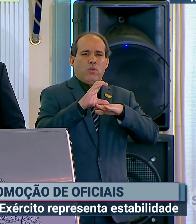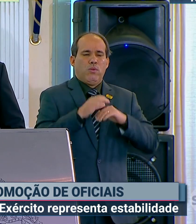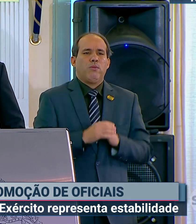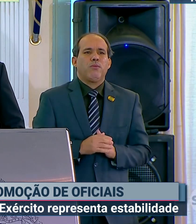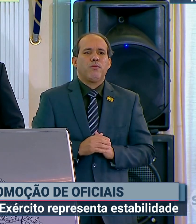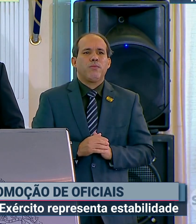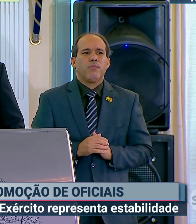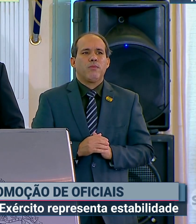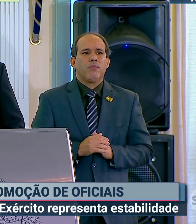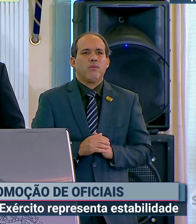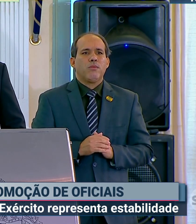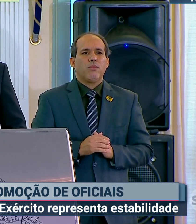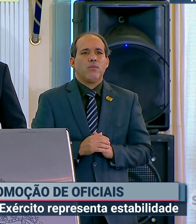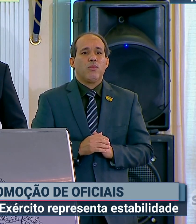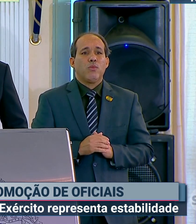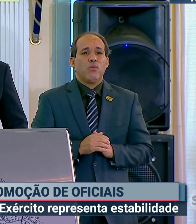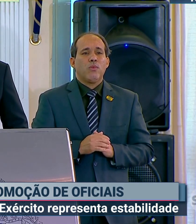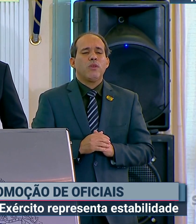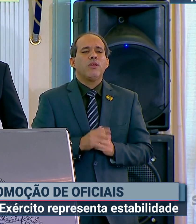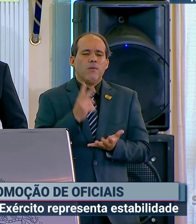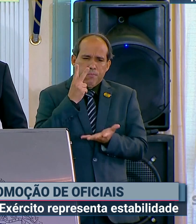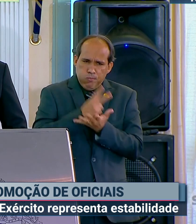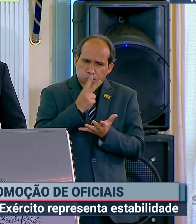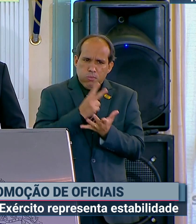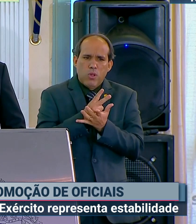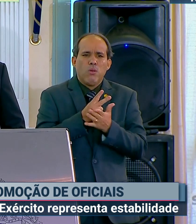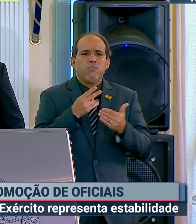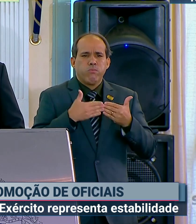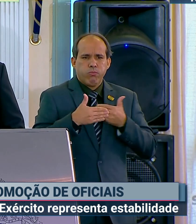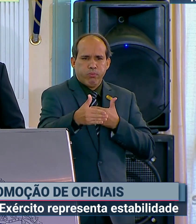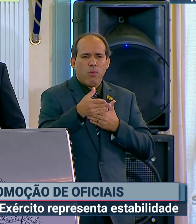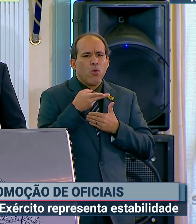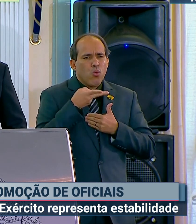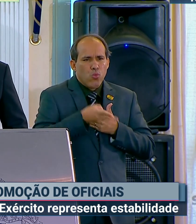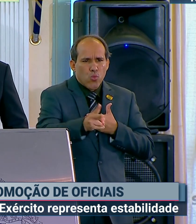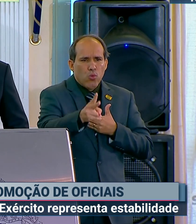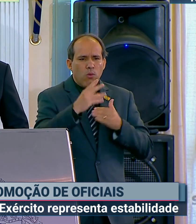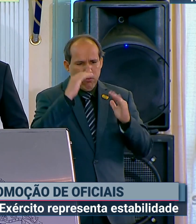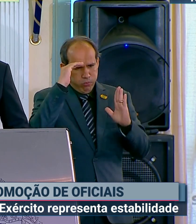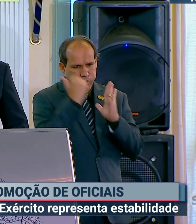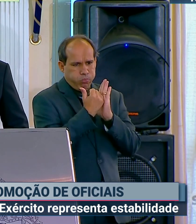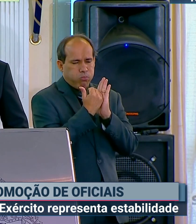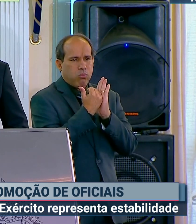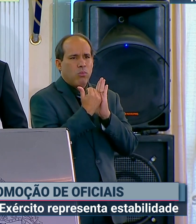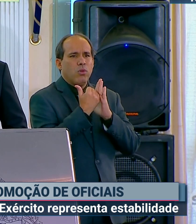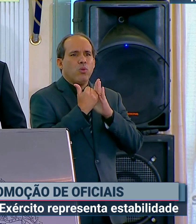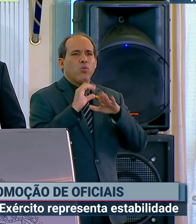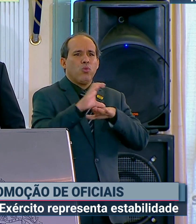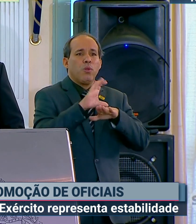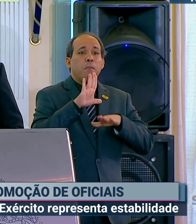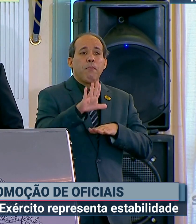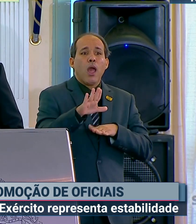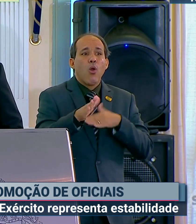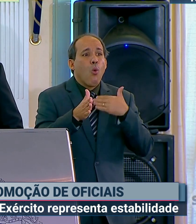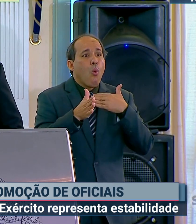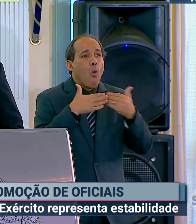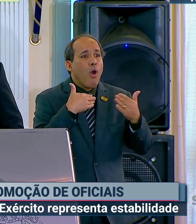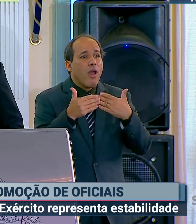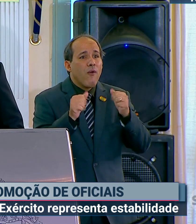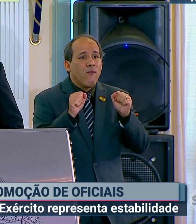Devemos e sempre agiremos assim. Por outro lado, não podemos admitir quem,